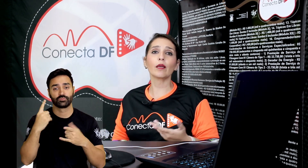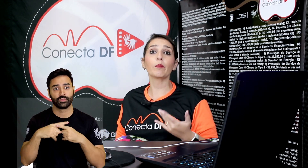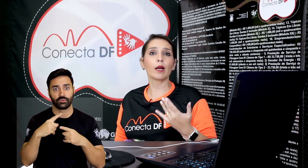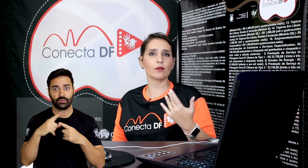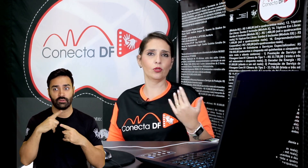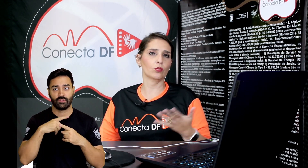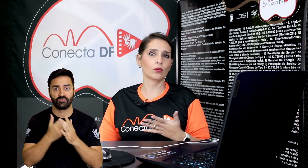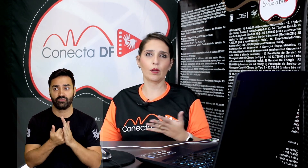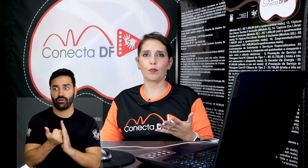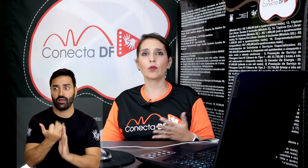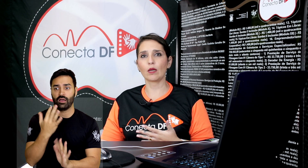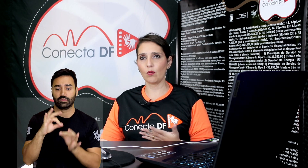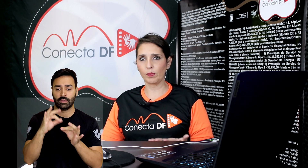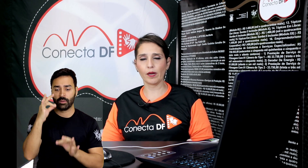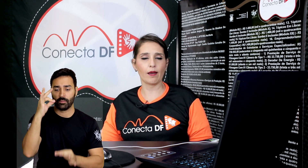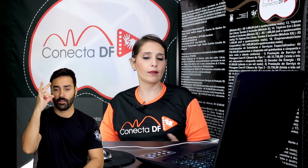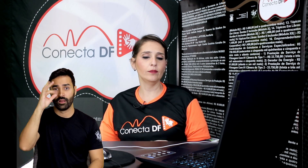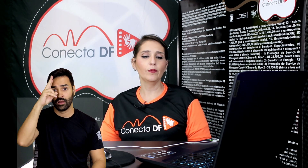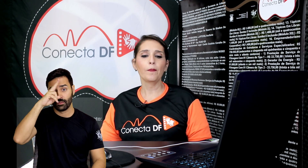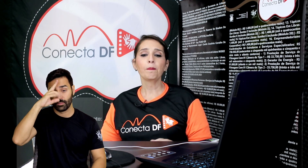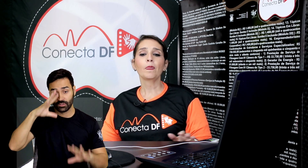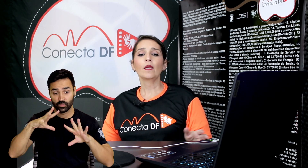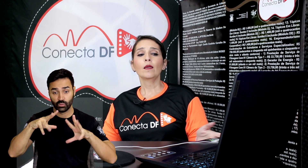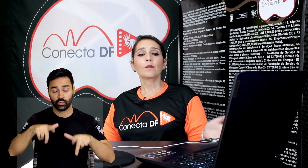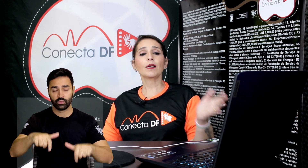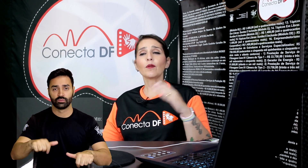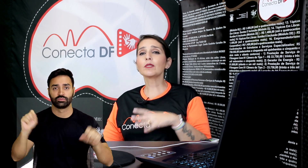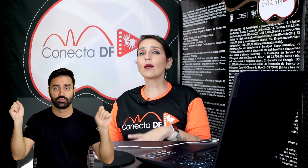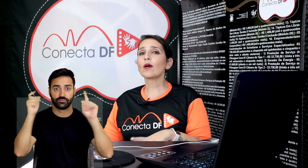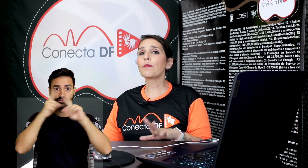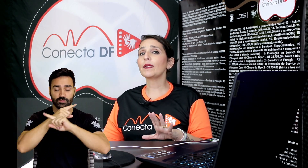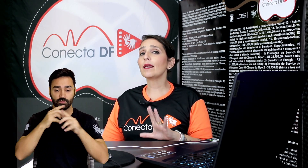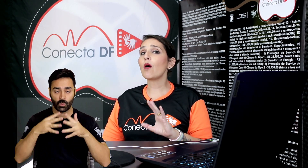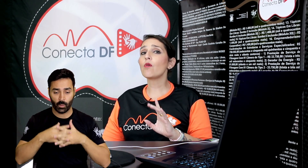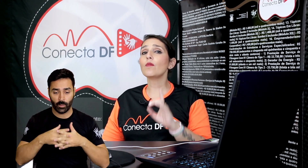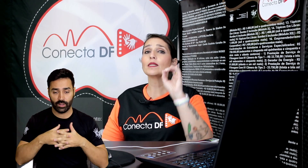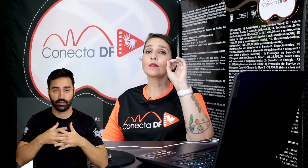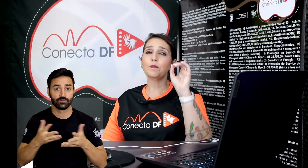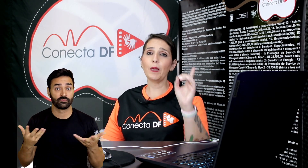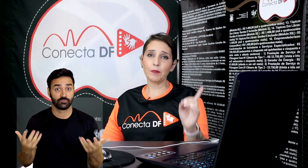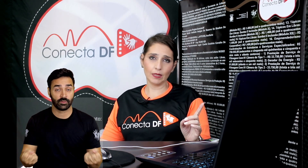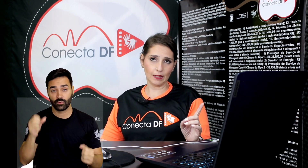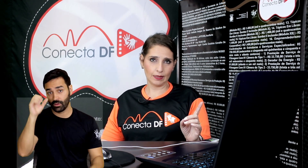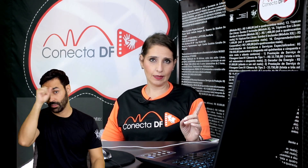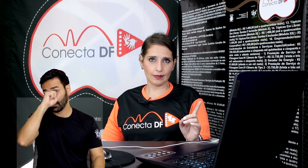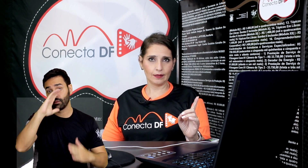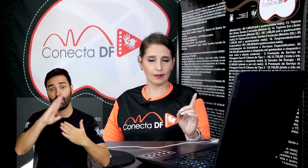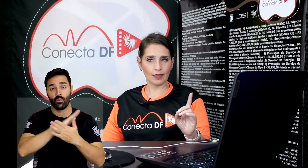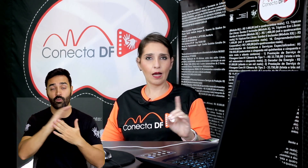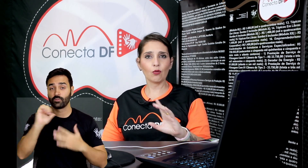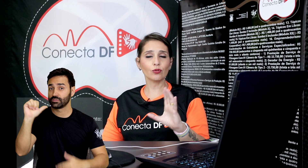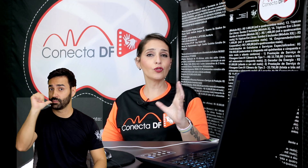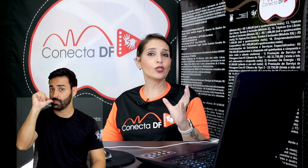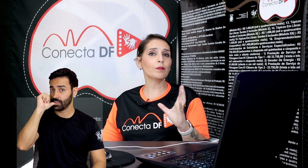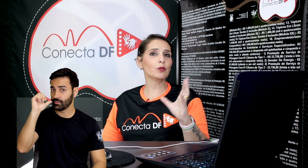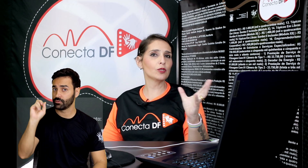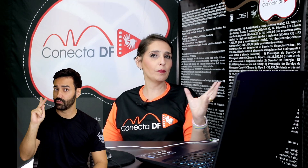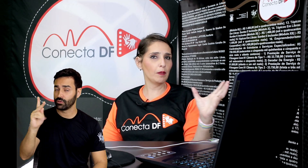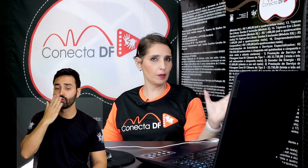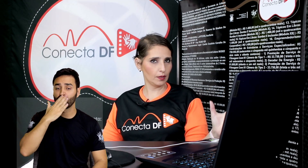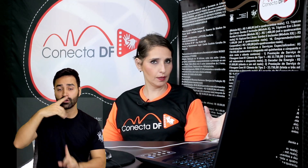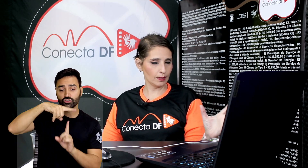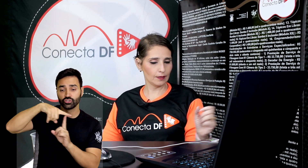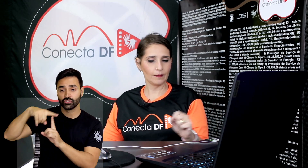gente lembrar de tudo depois é complicado. Mas vamos agora aprender algumas bebidas, tá? Alguns tipos